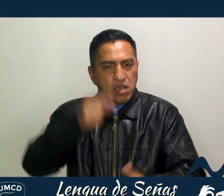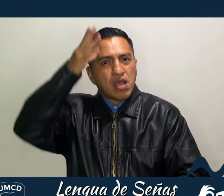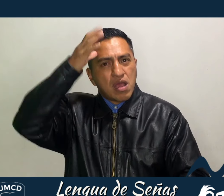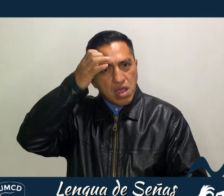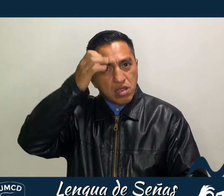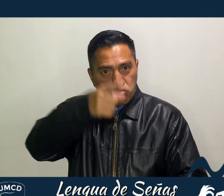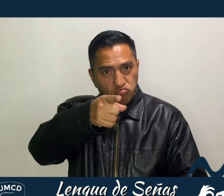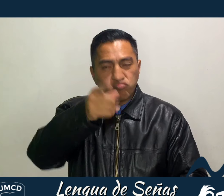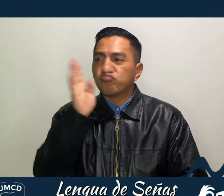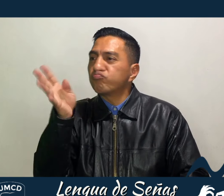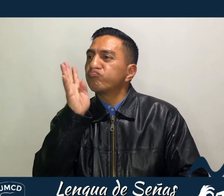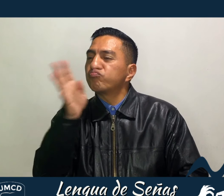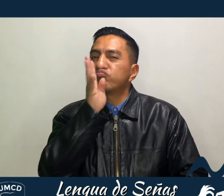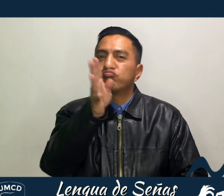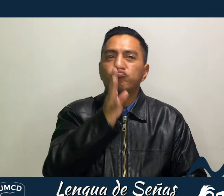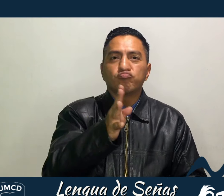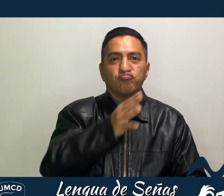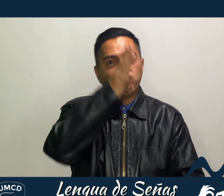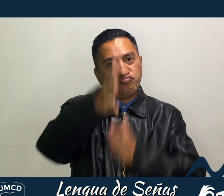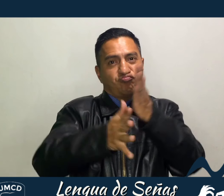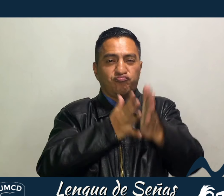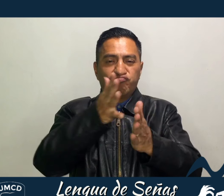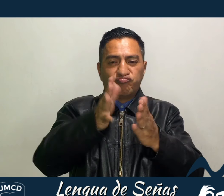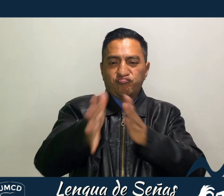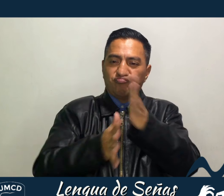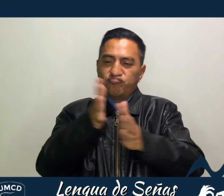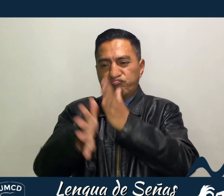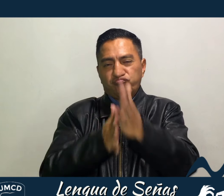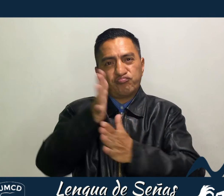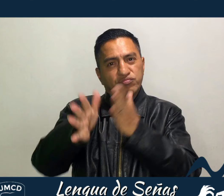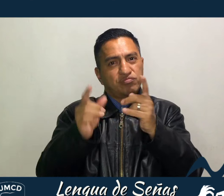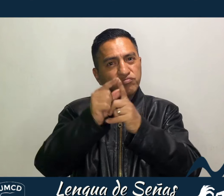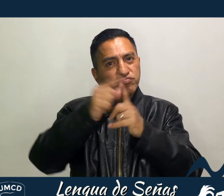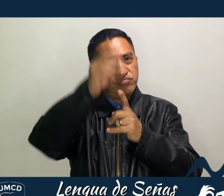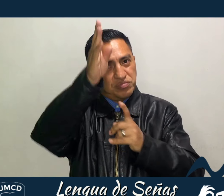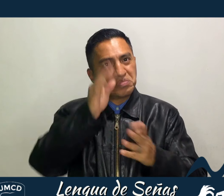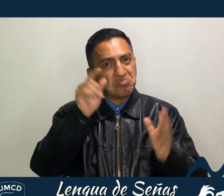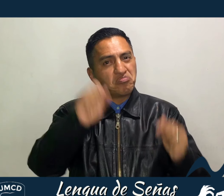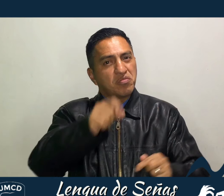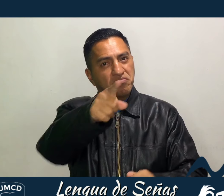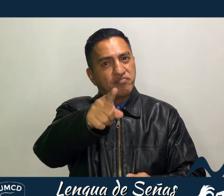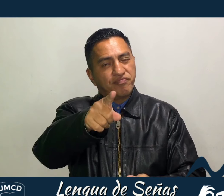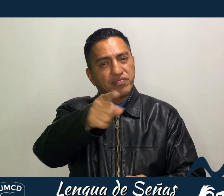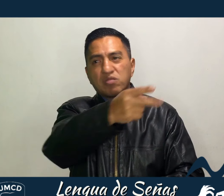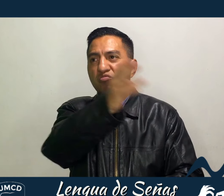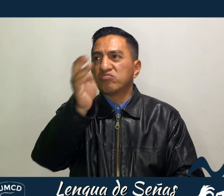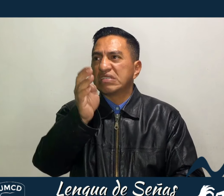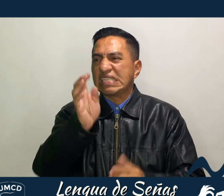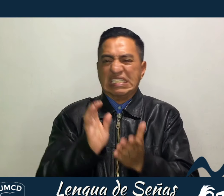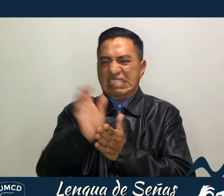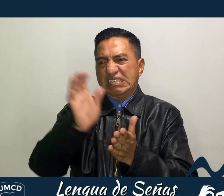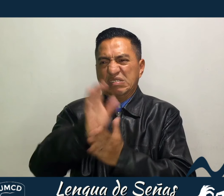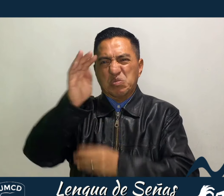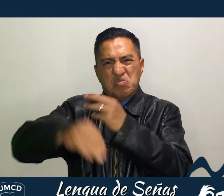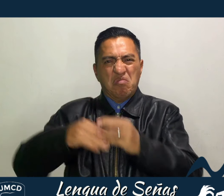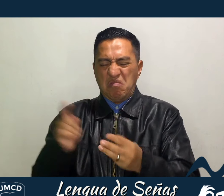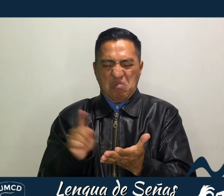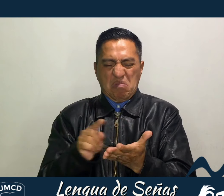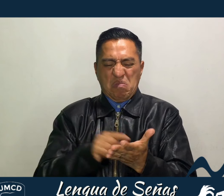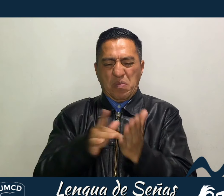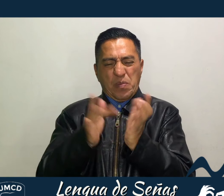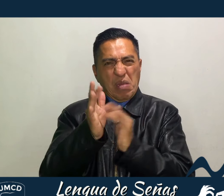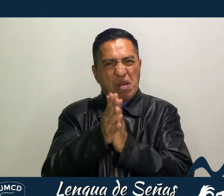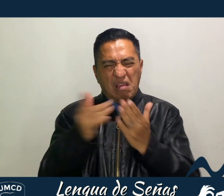que prediquémosla a toda persona que no ha escuchado o que ha decidido rechazar esa palabra de poder